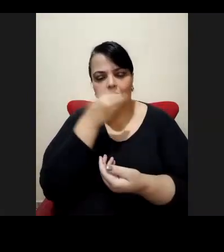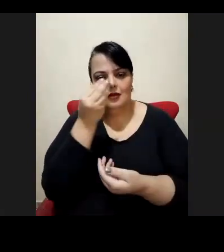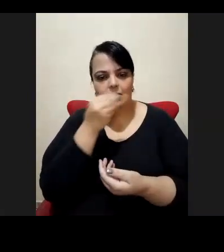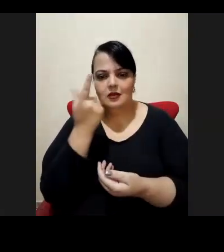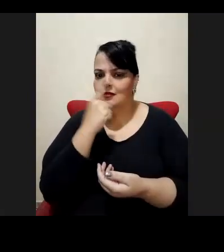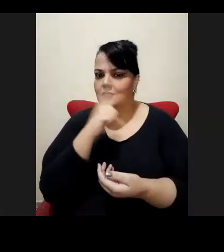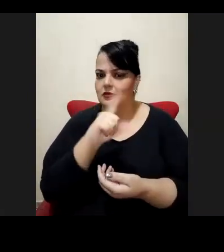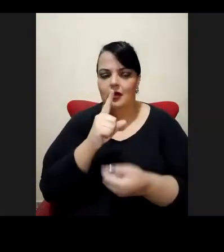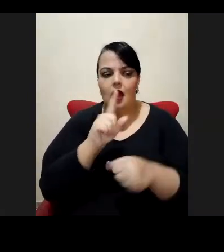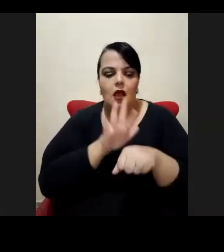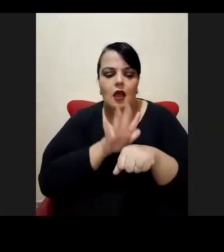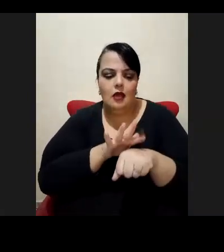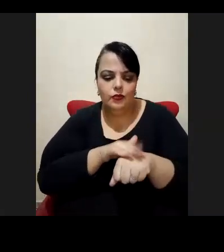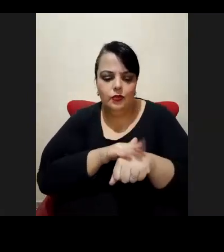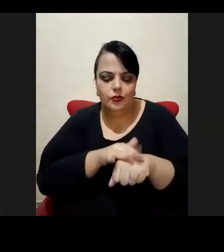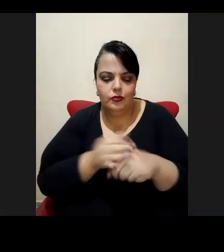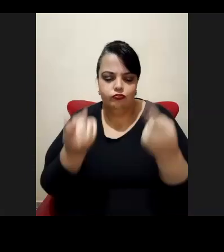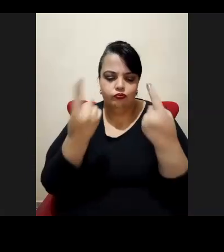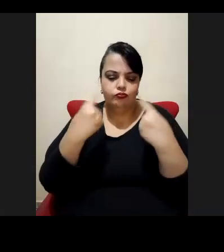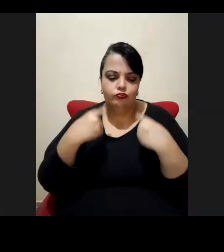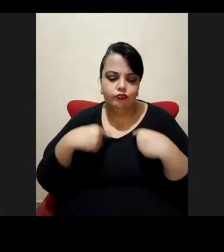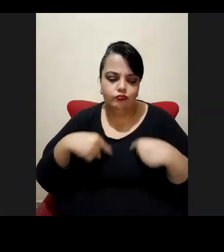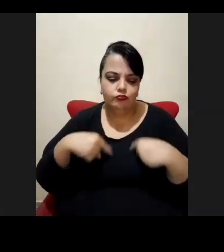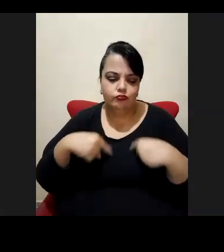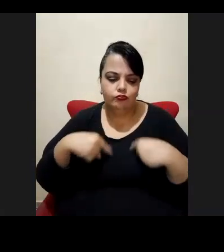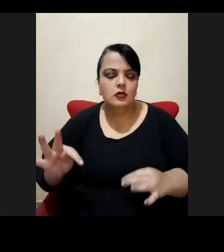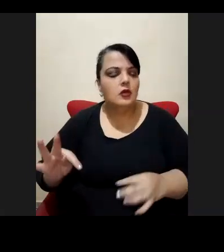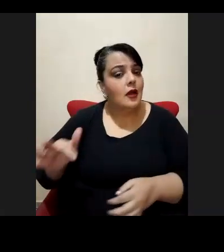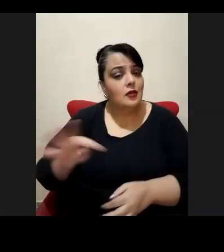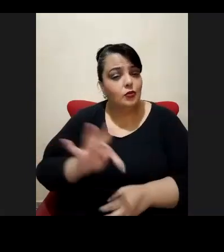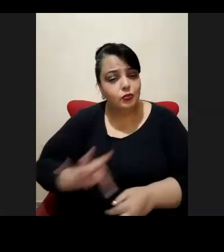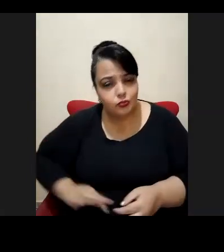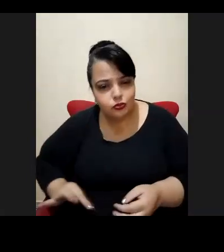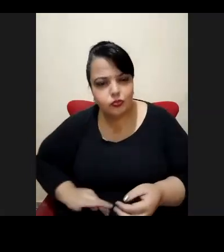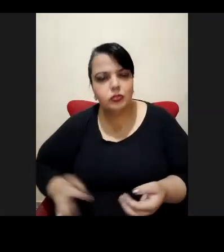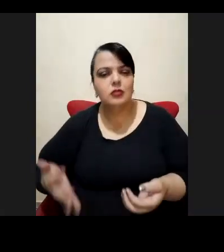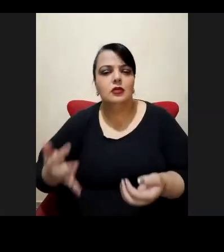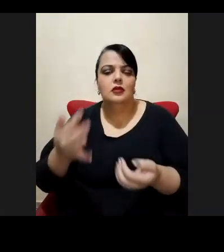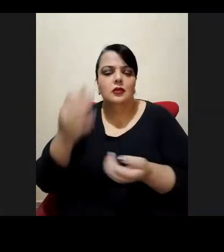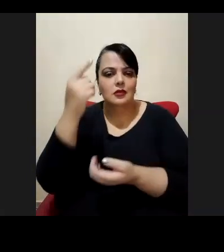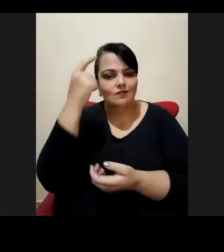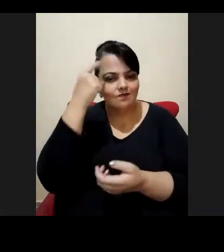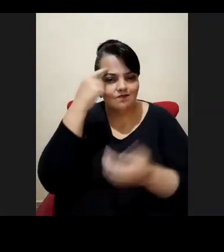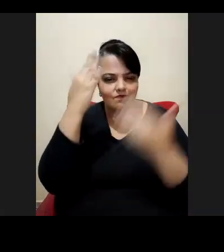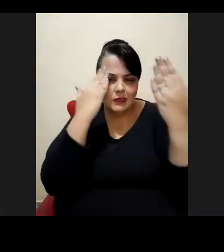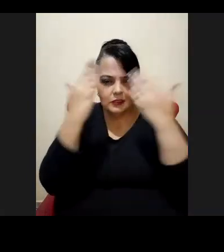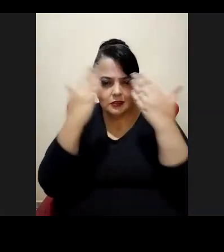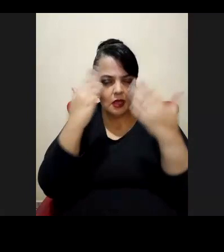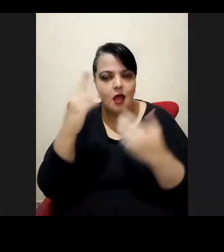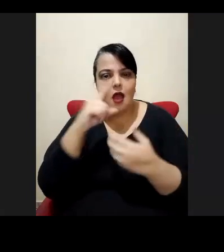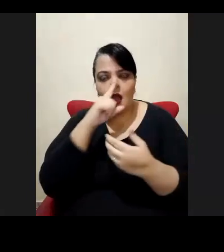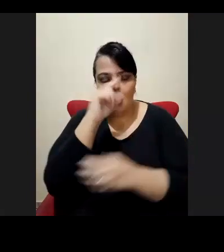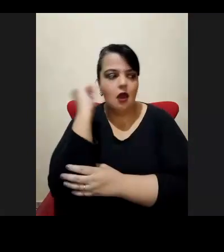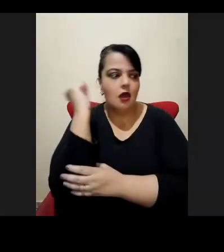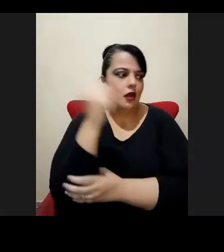adoecimento aparece, né? O sofrimento psíquico aparece, podendo ficar tão grave ao ponto